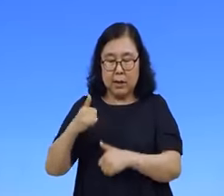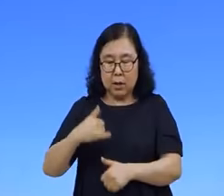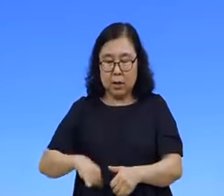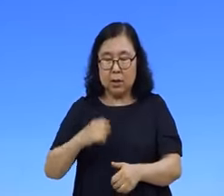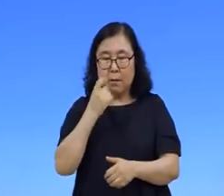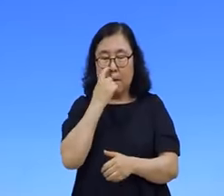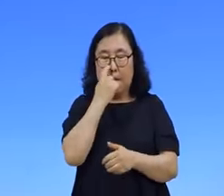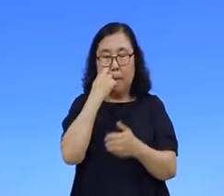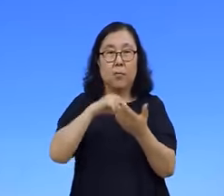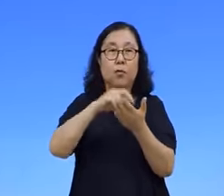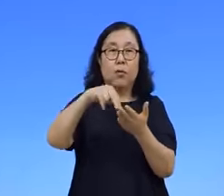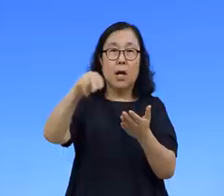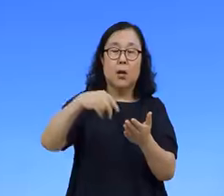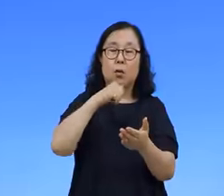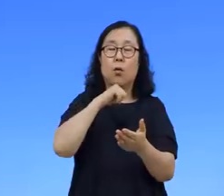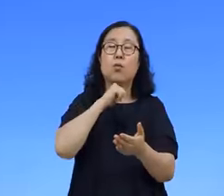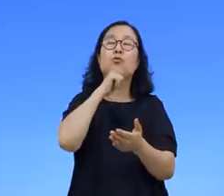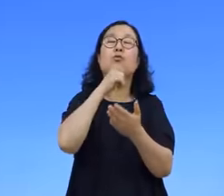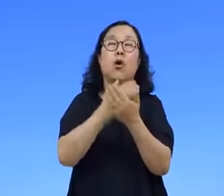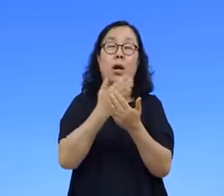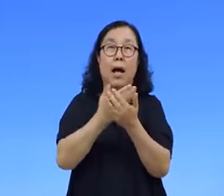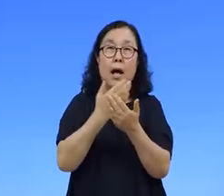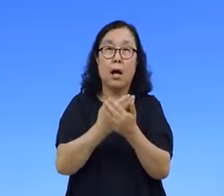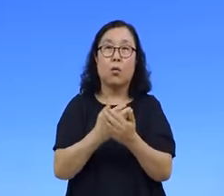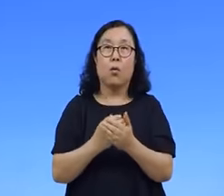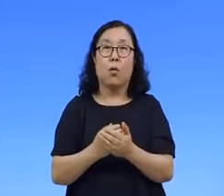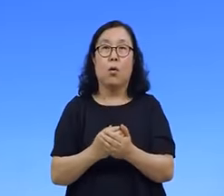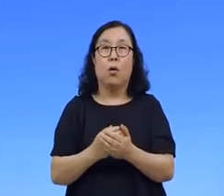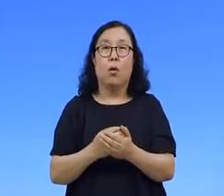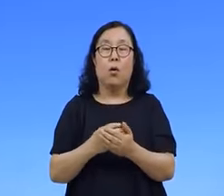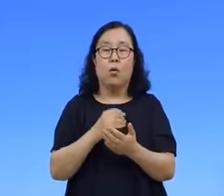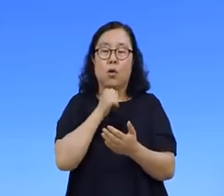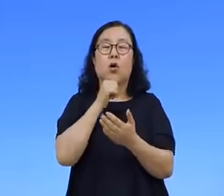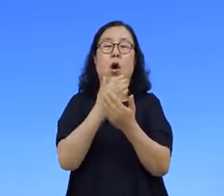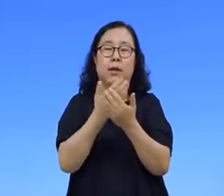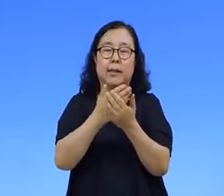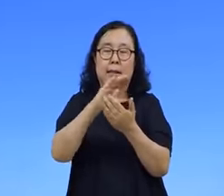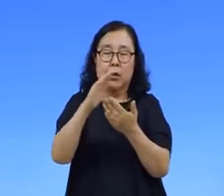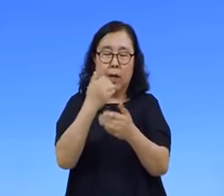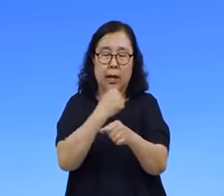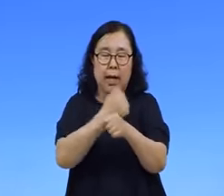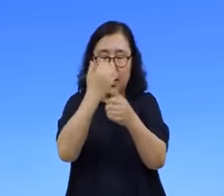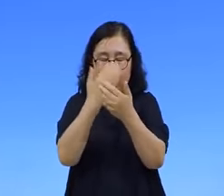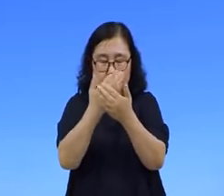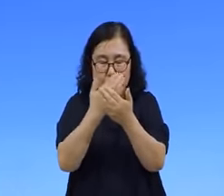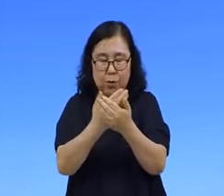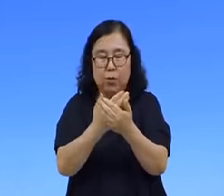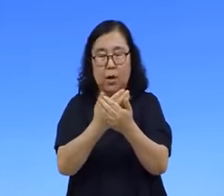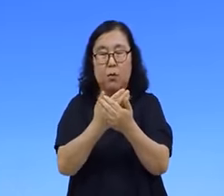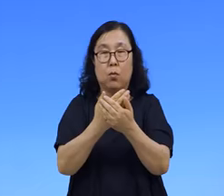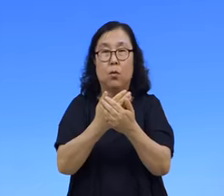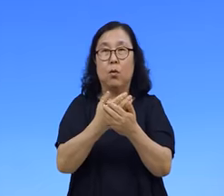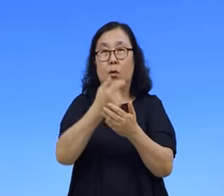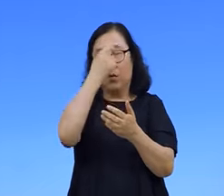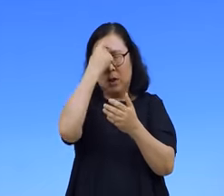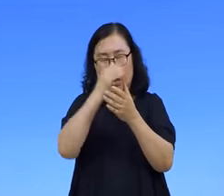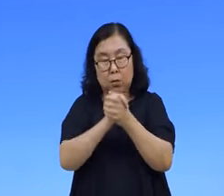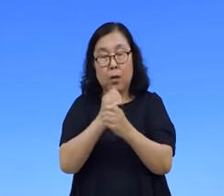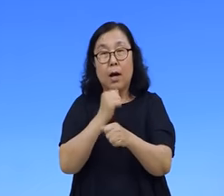자녀들은 유리하고 구걸하고 그들의 황폐한 집을 떠나 빌어먹게 하소서. 이게 무슨 기도예요 이게?